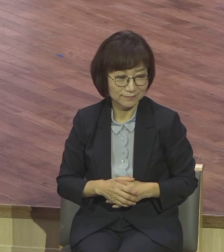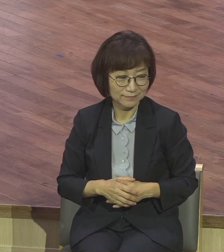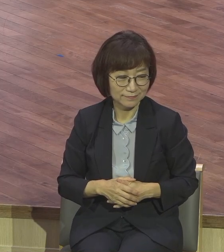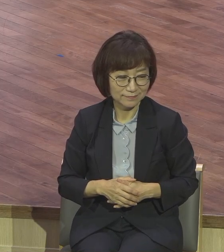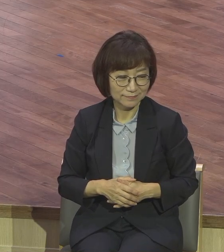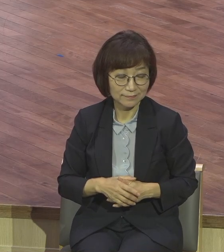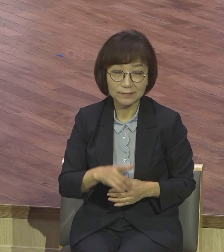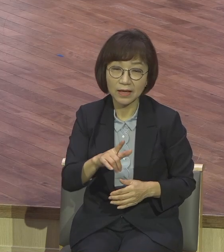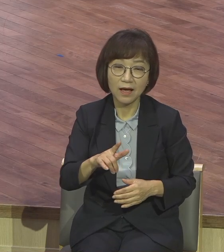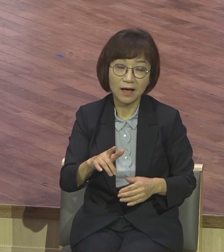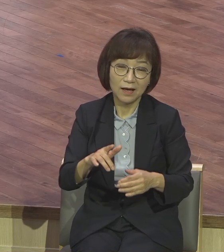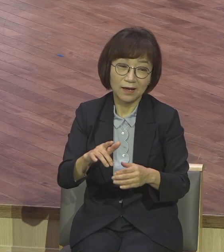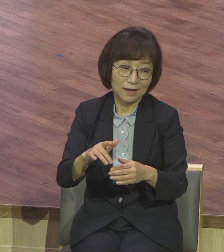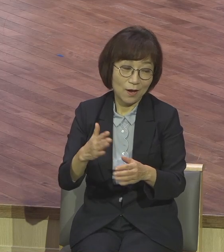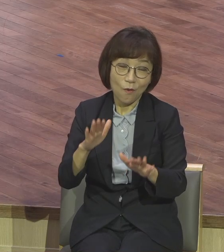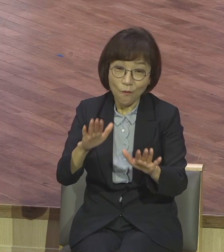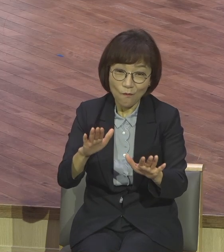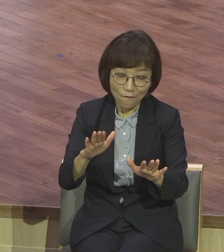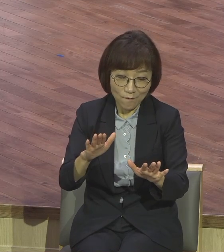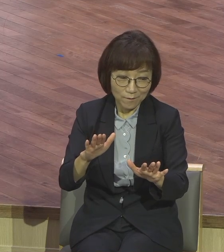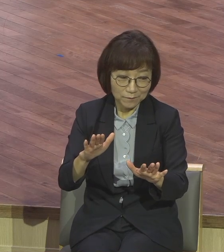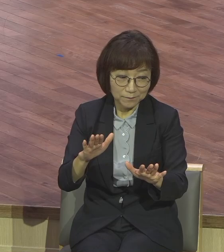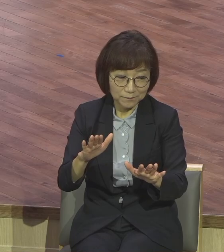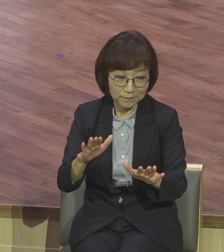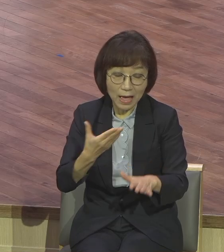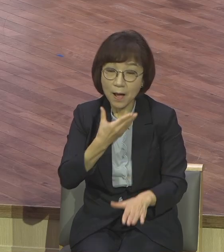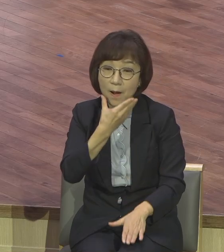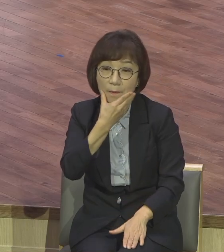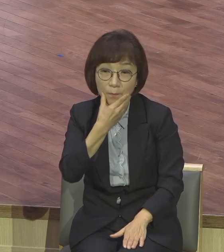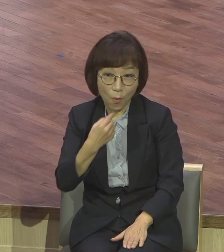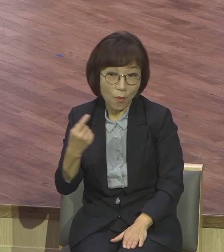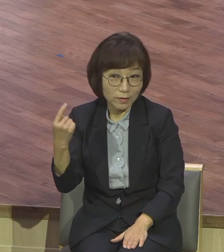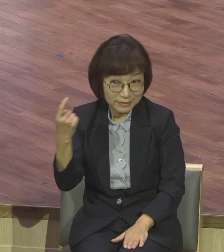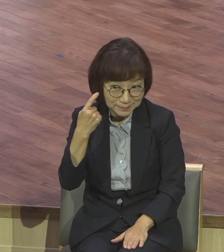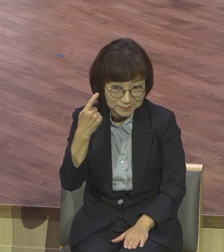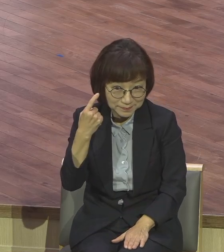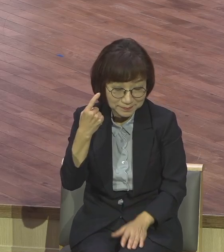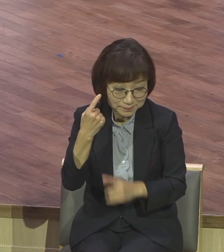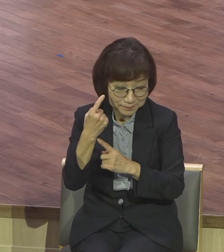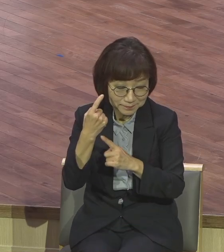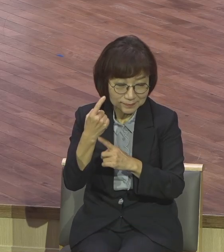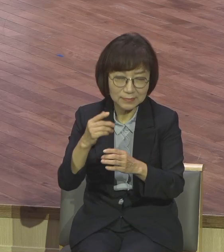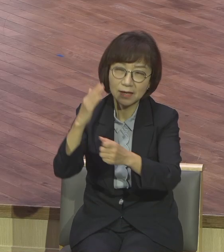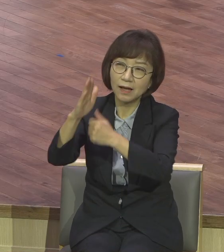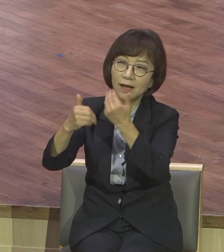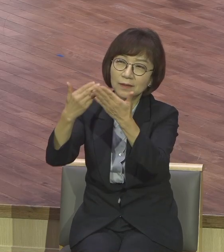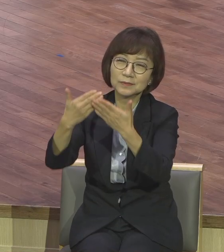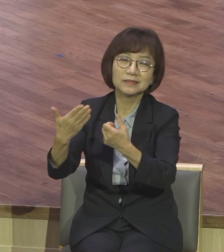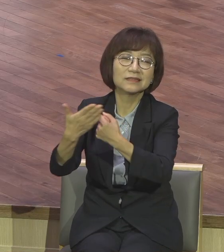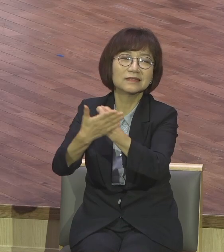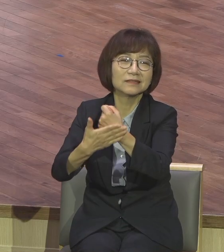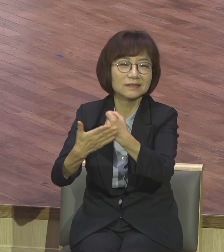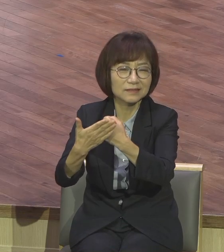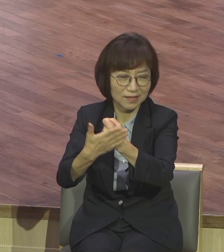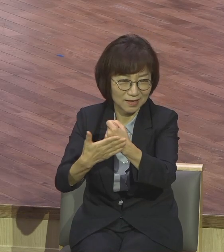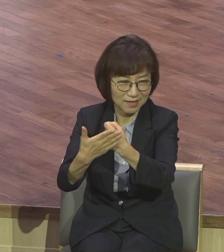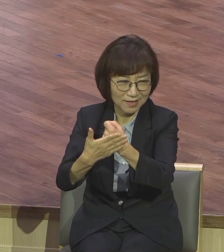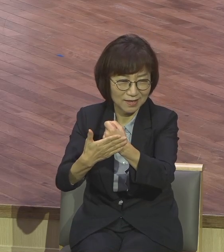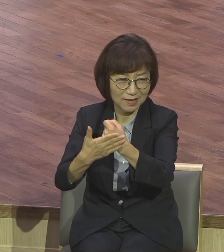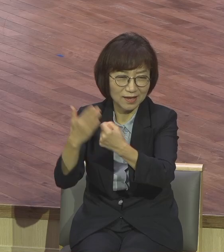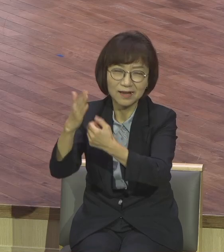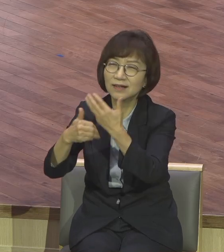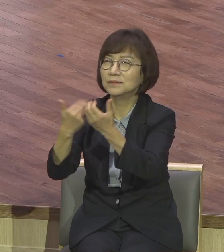오직 은혜로 주어지는 이 복음적 삶의 축복을 사실적으로